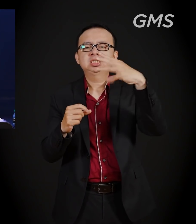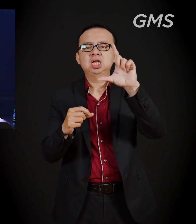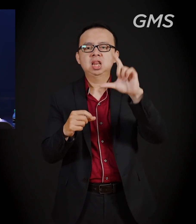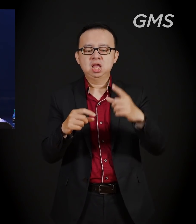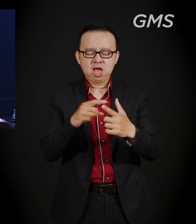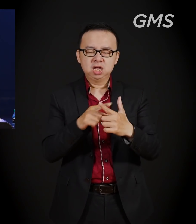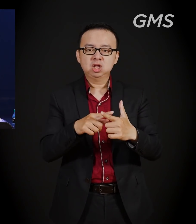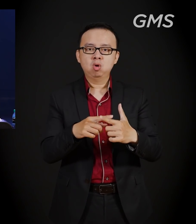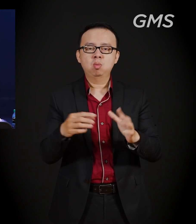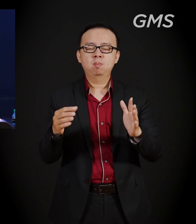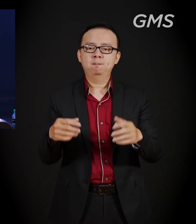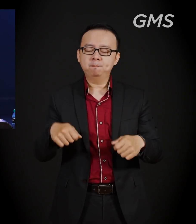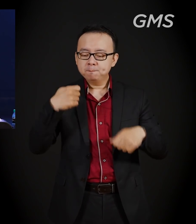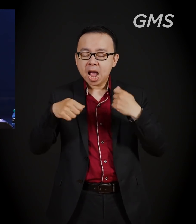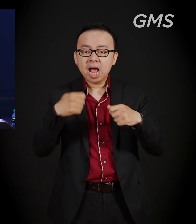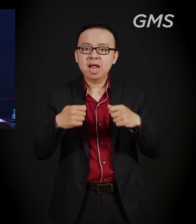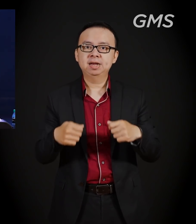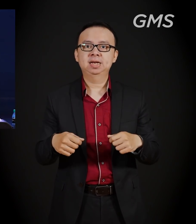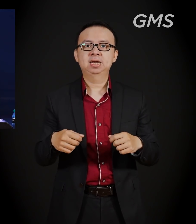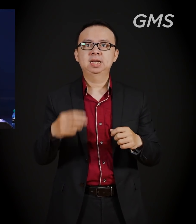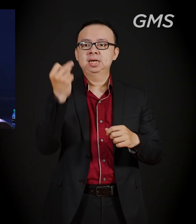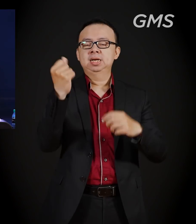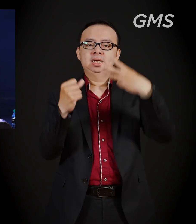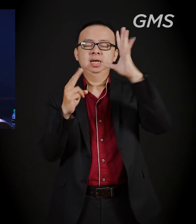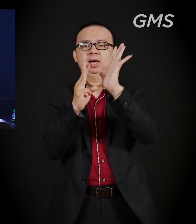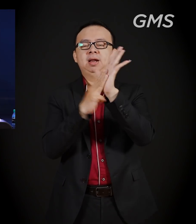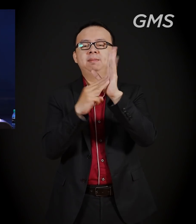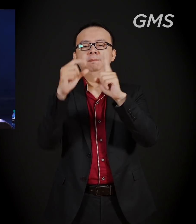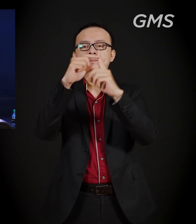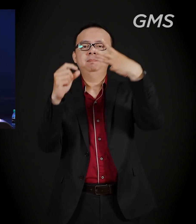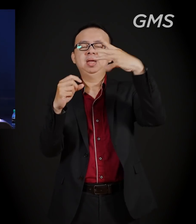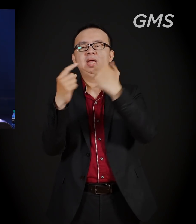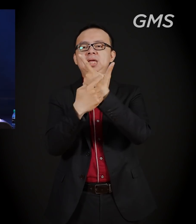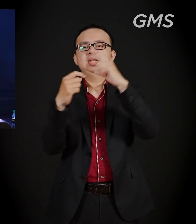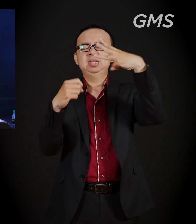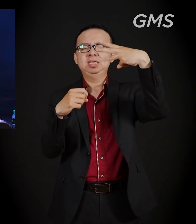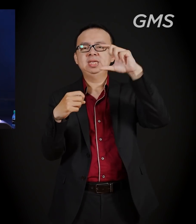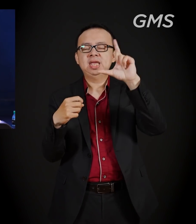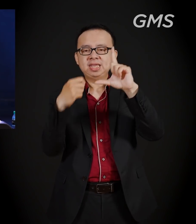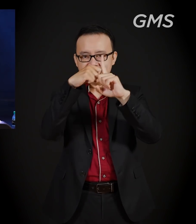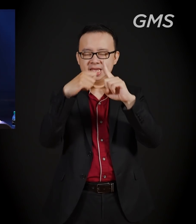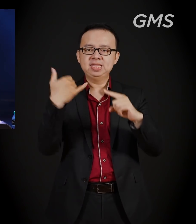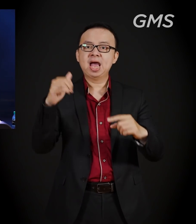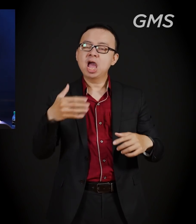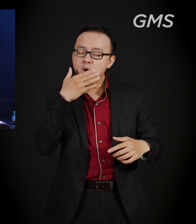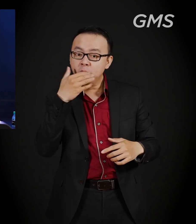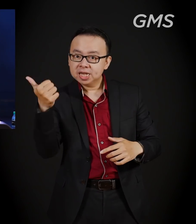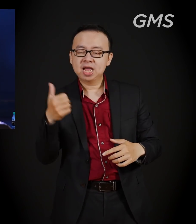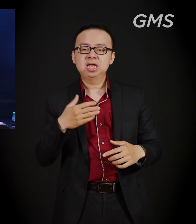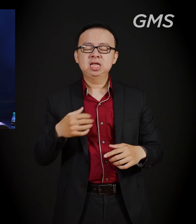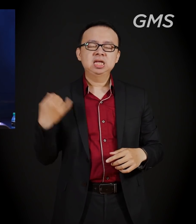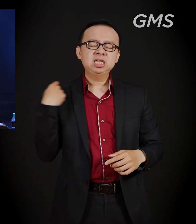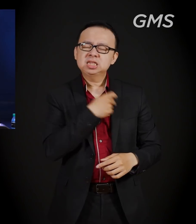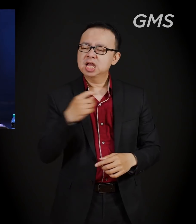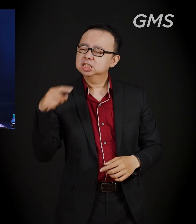Kita suka kabarin sama orang. Apalagi kita tahu, "Oh, gue suka rempeyek toh." Waduh, rempeyek di situ